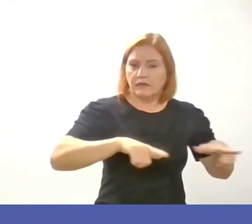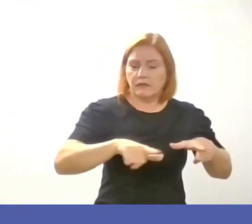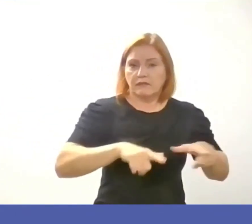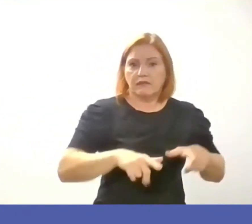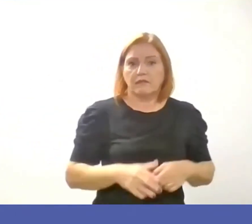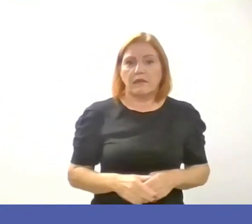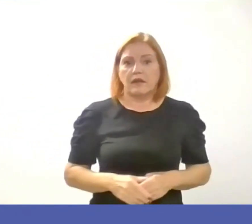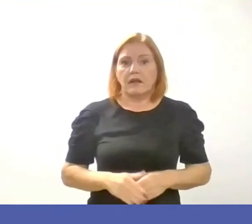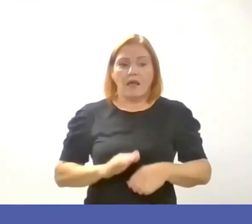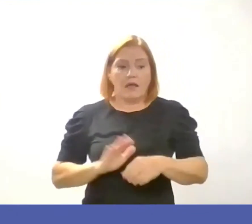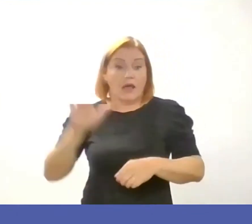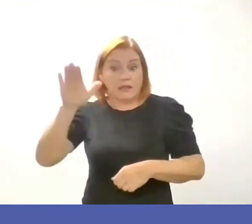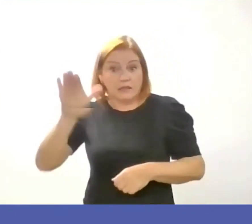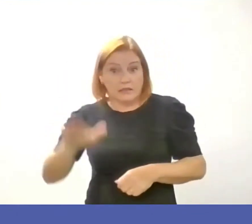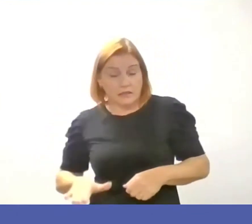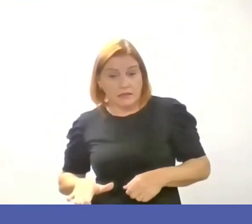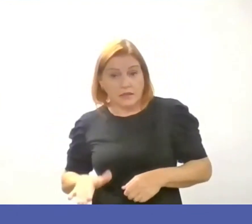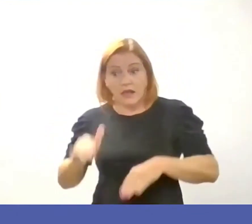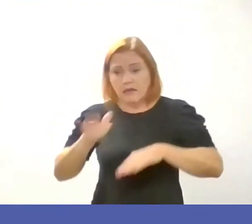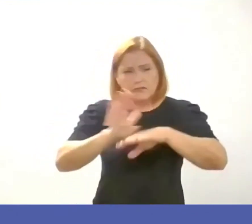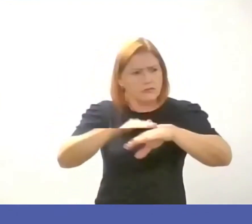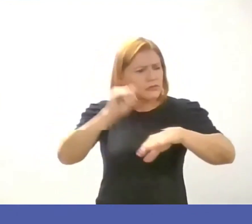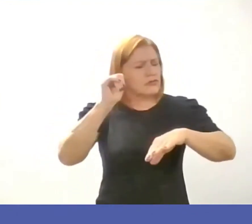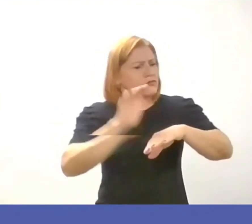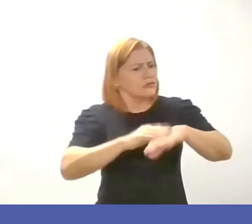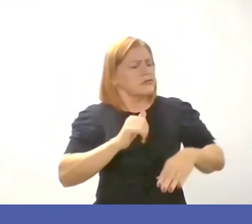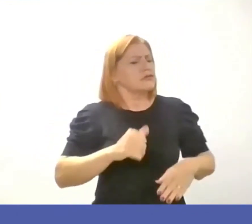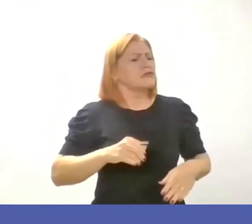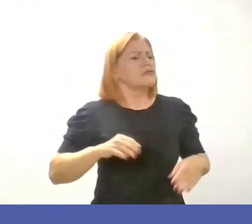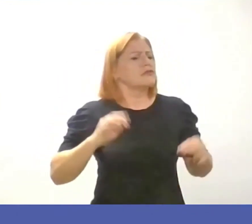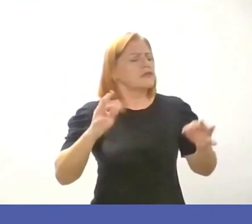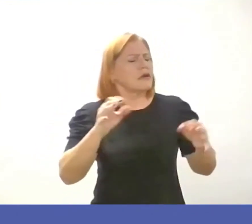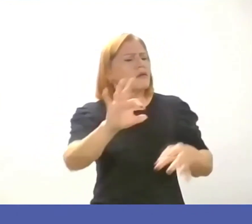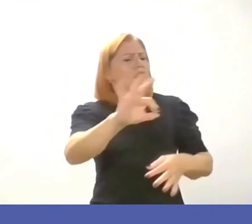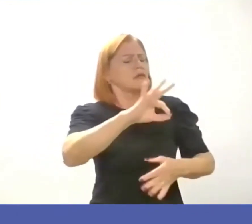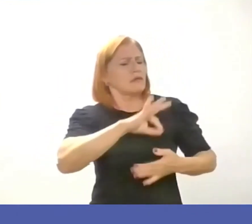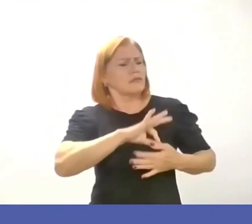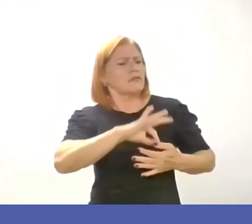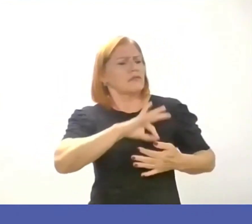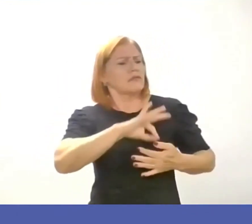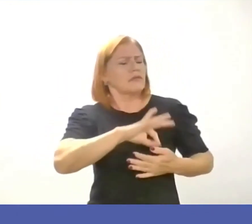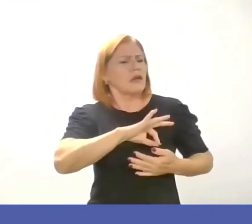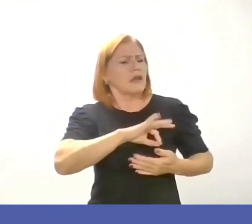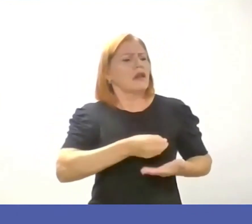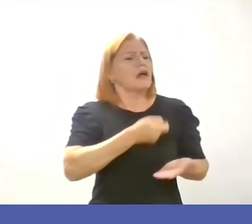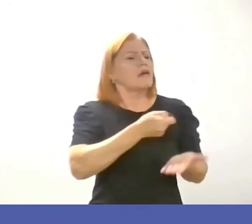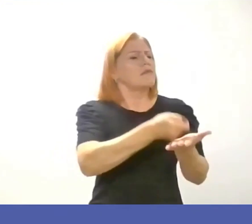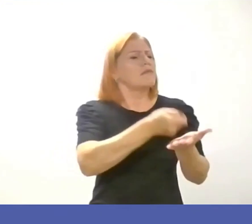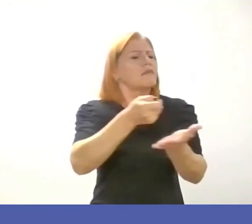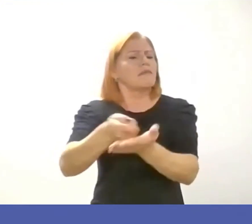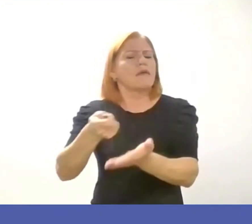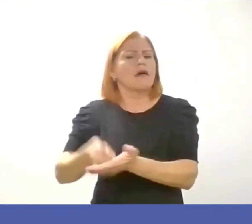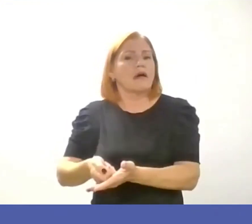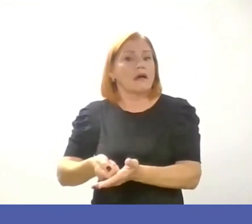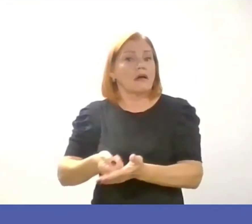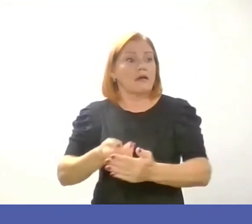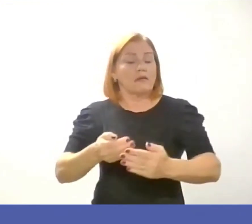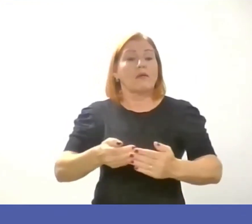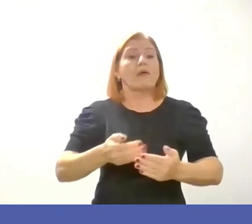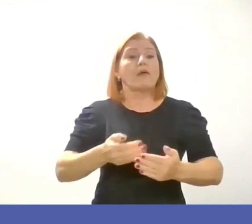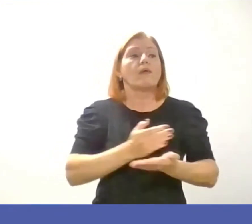chama os trabalhadores e paga-lhes o salário, começando pelos últimos,